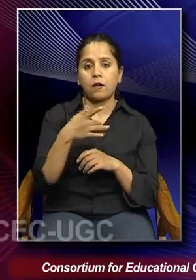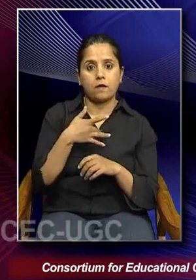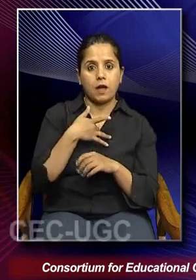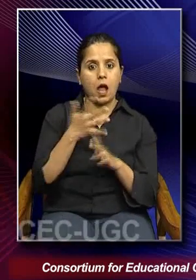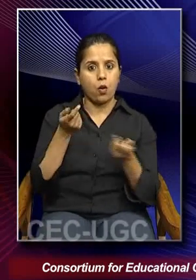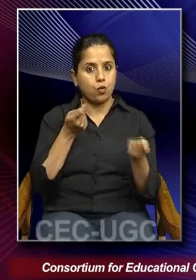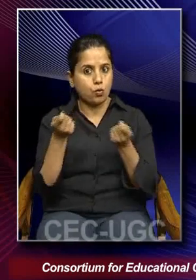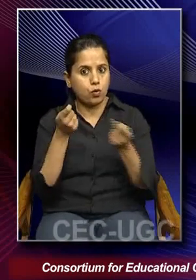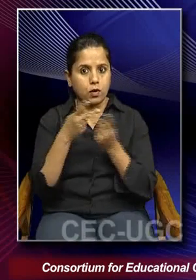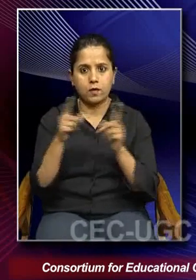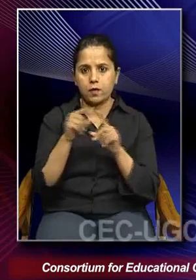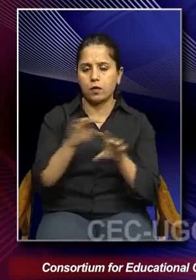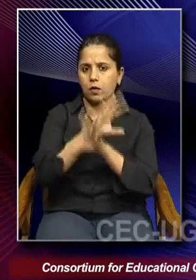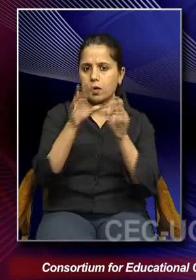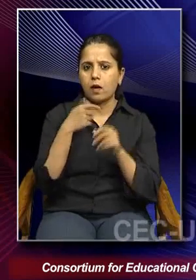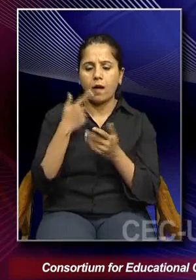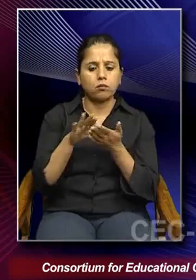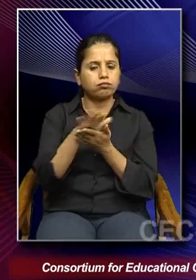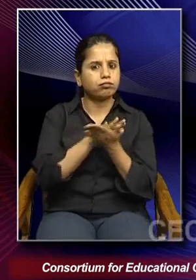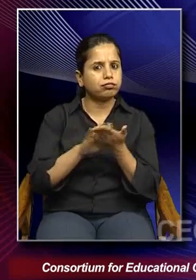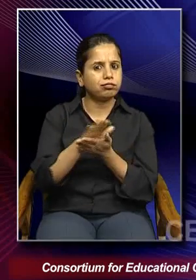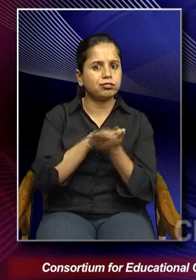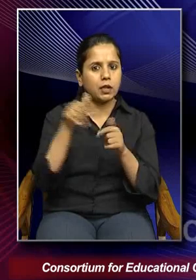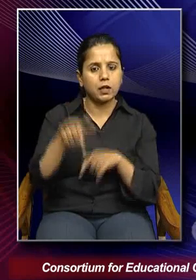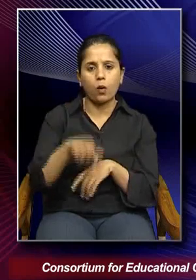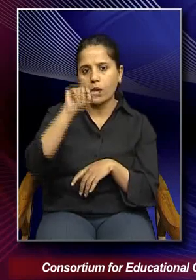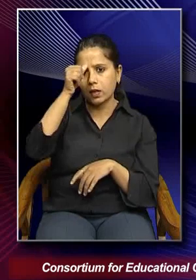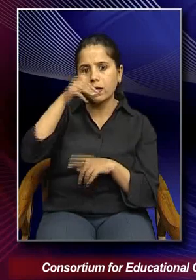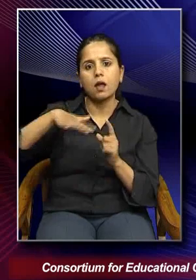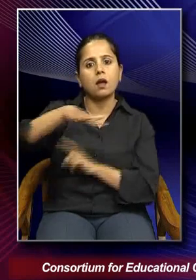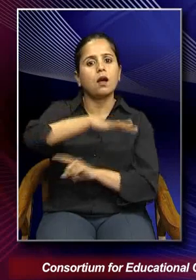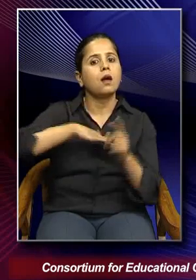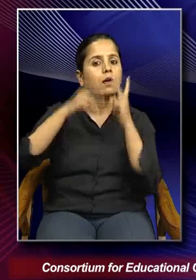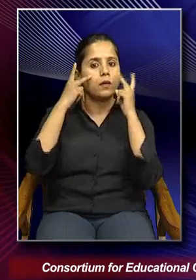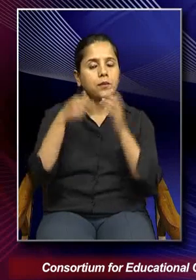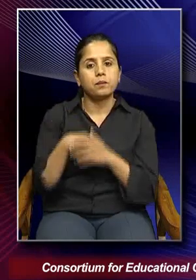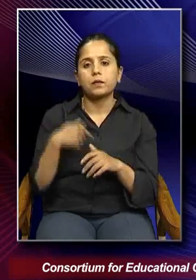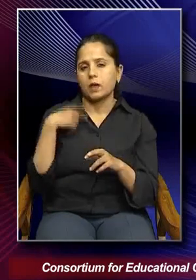से लगभग सुन पड़े आज के हिंदी क्षेत्र में